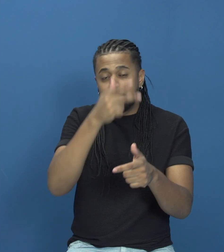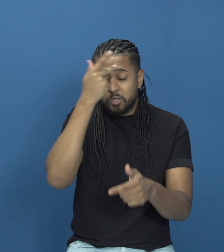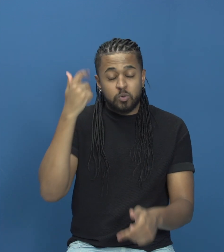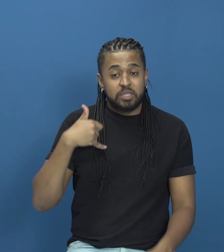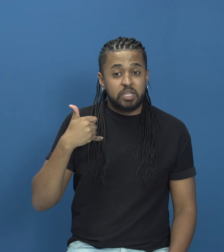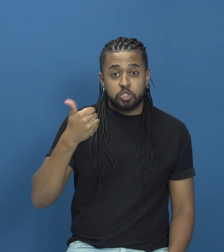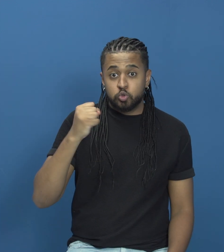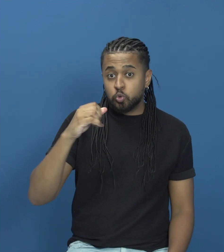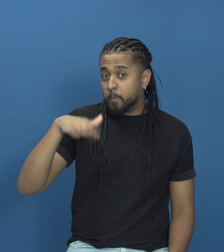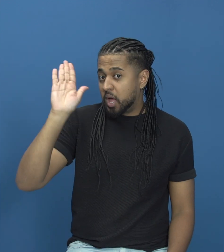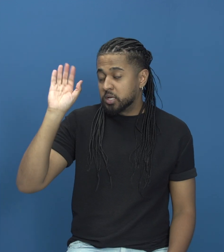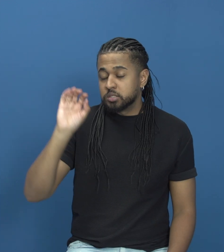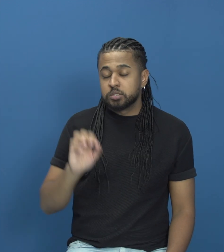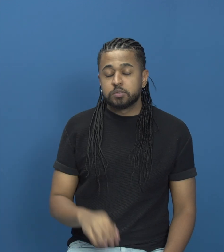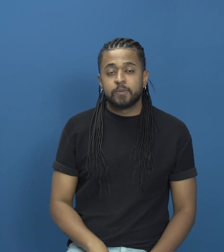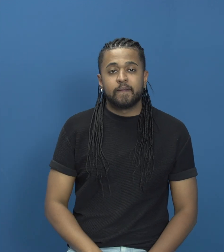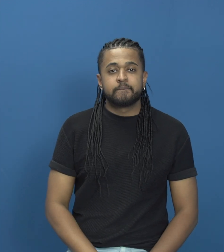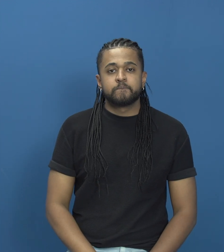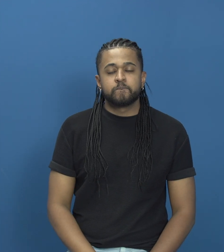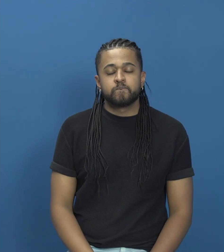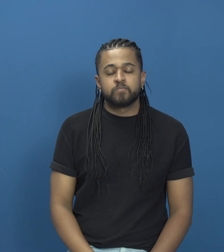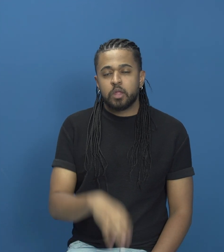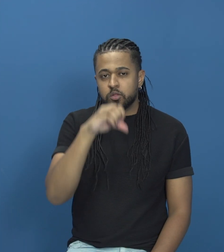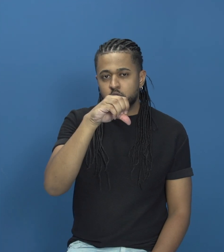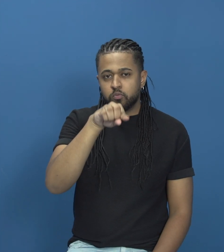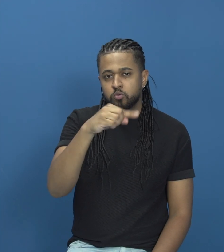de 18 anos.